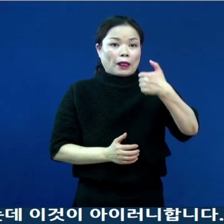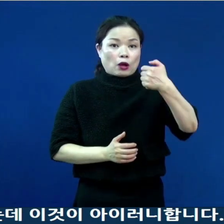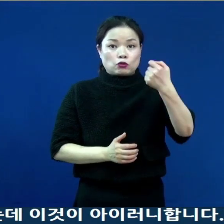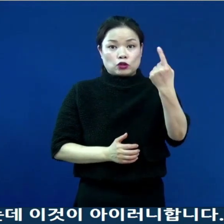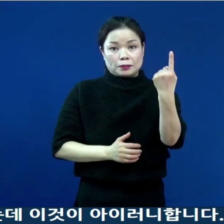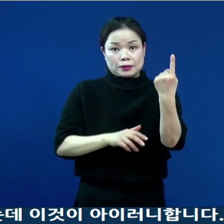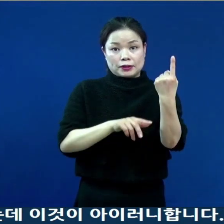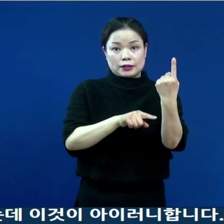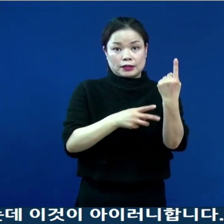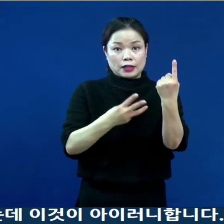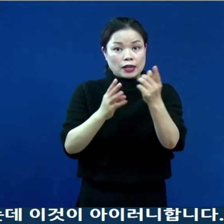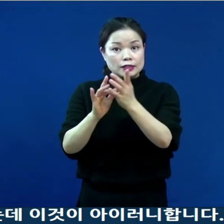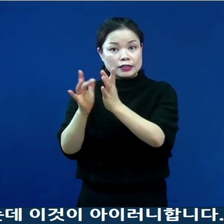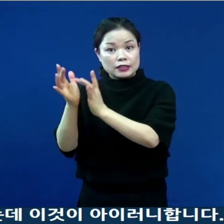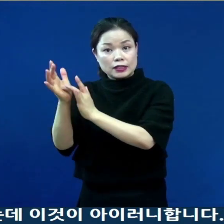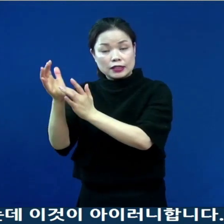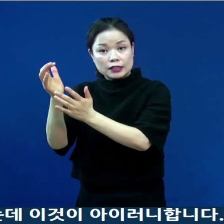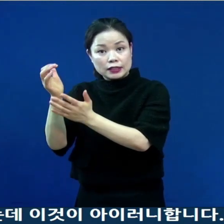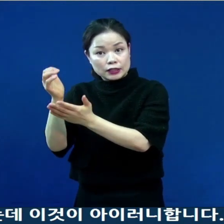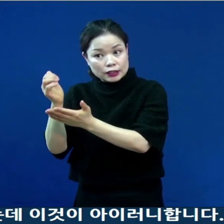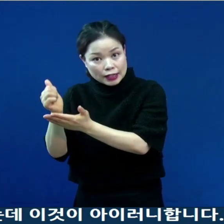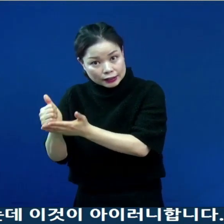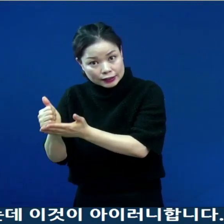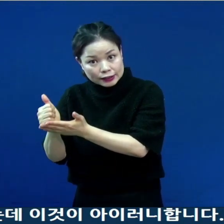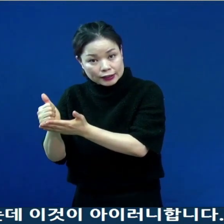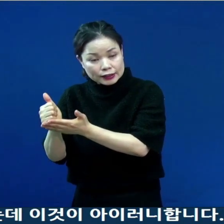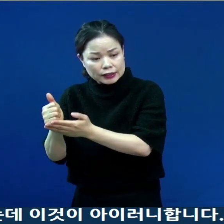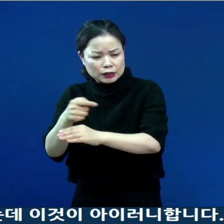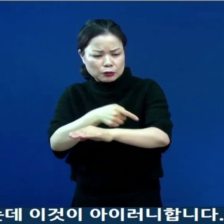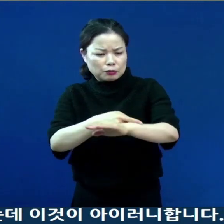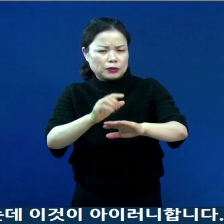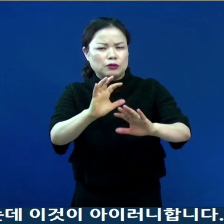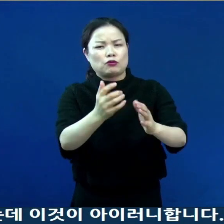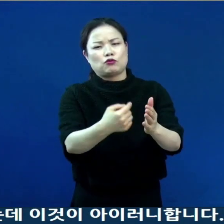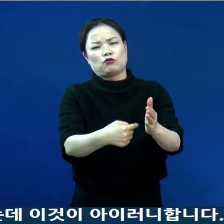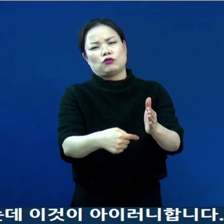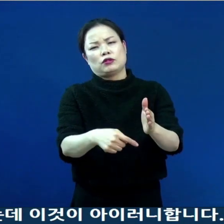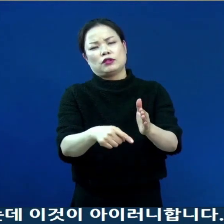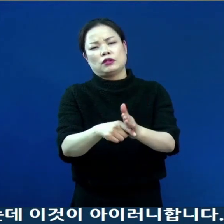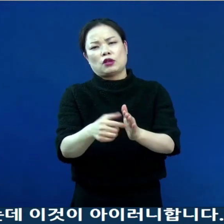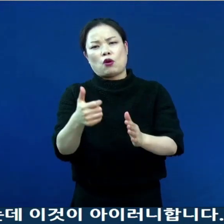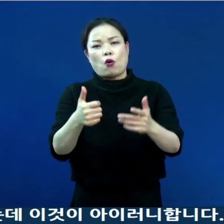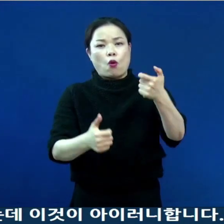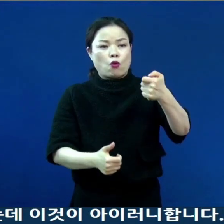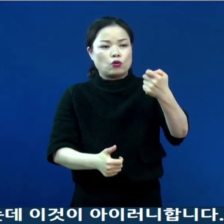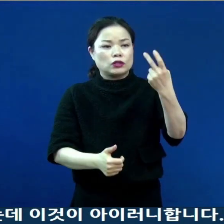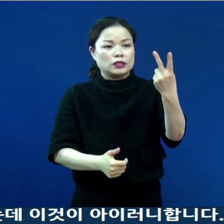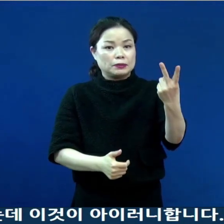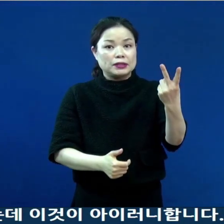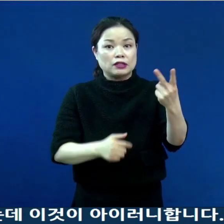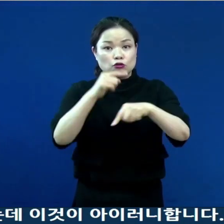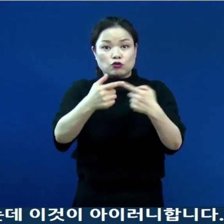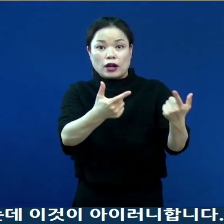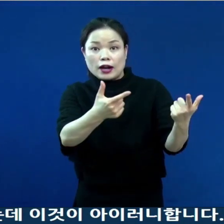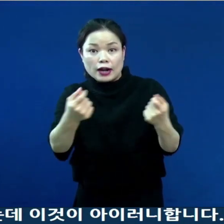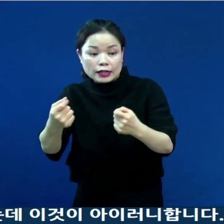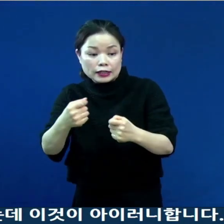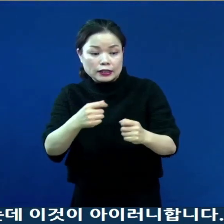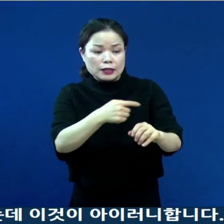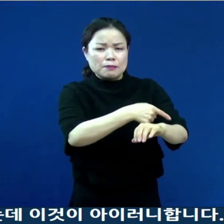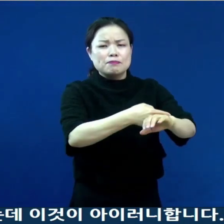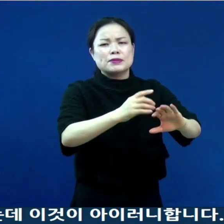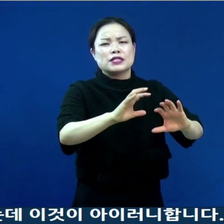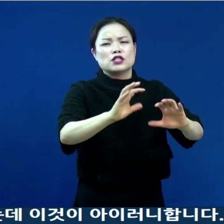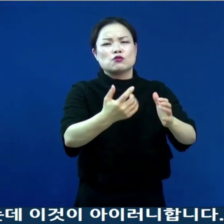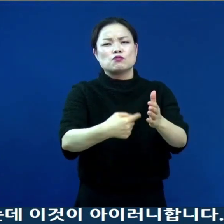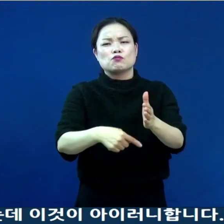51절, 예수께서 뒷부분, 예수께서 그 민족을 위하시고, 52절 같이 읽겠습니다. 또 그